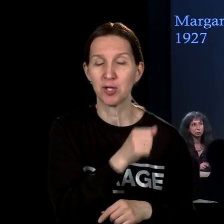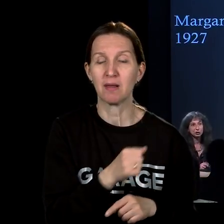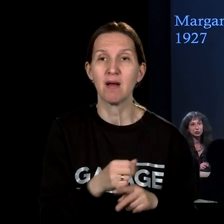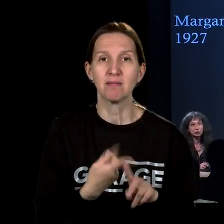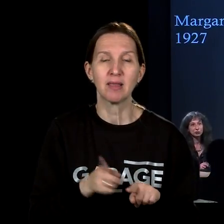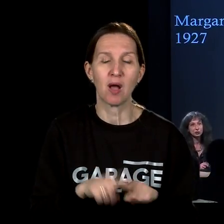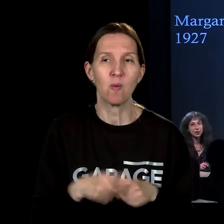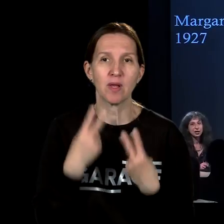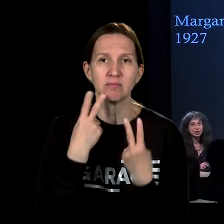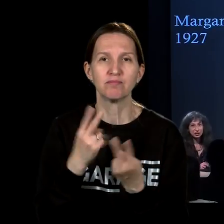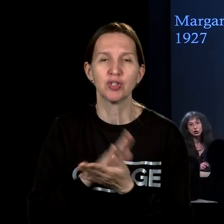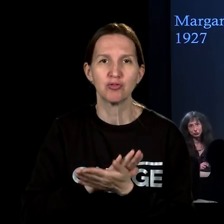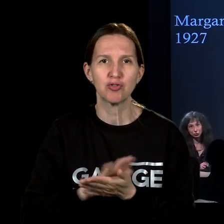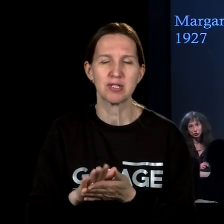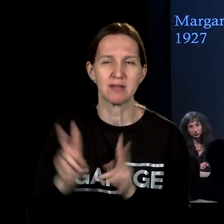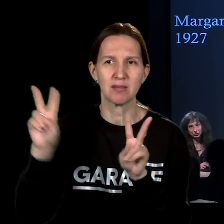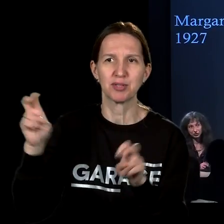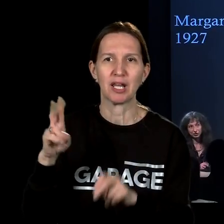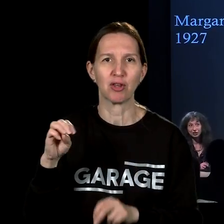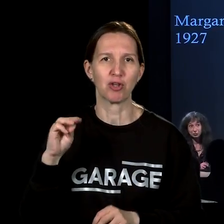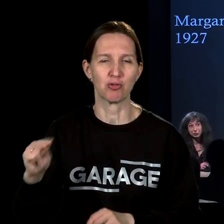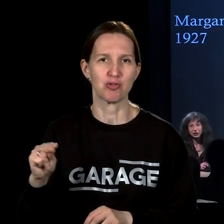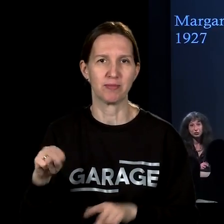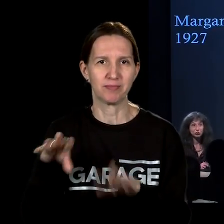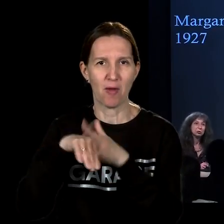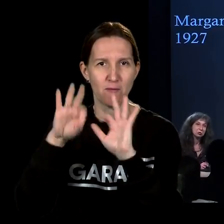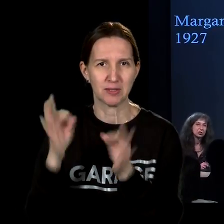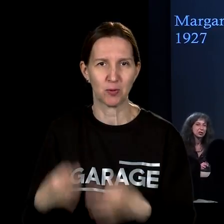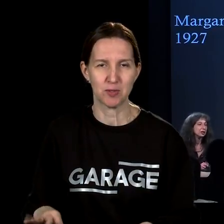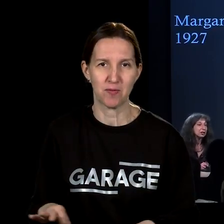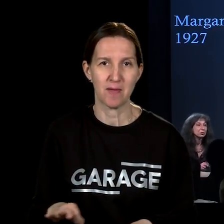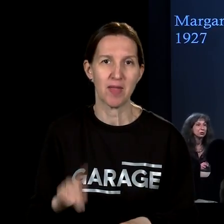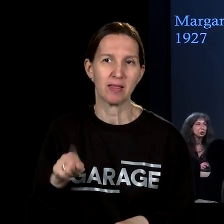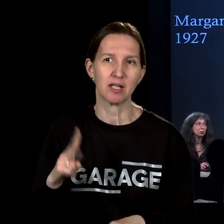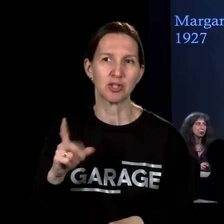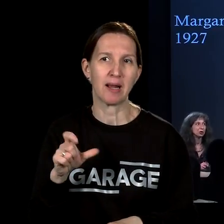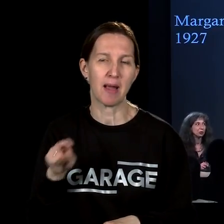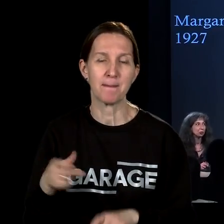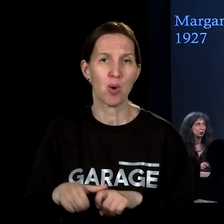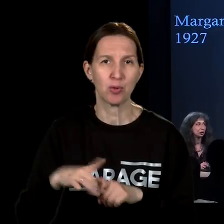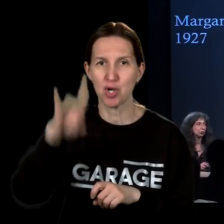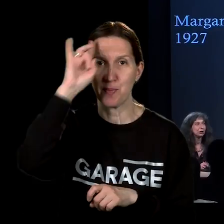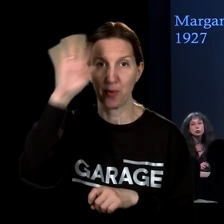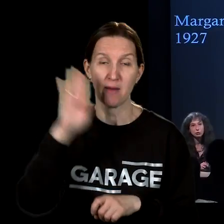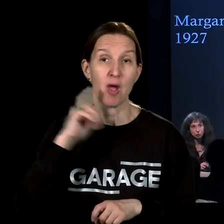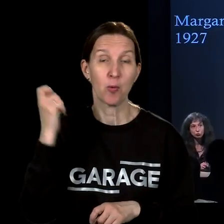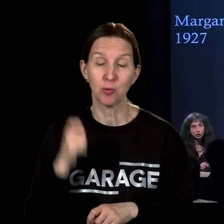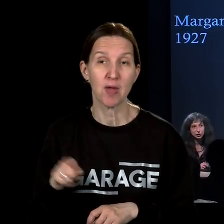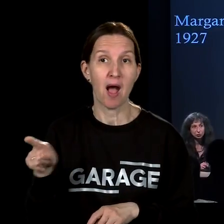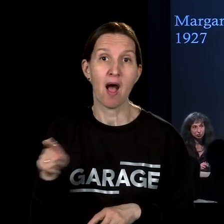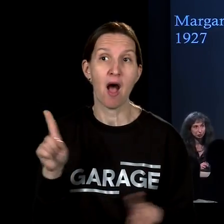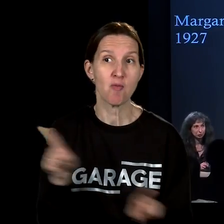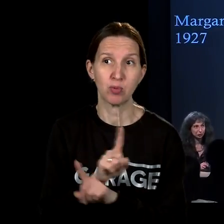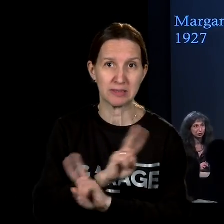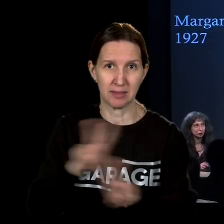чистого, беспримесного китча в искусстве. Или кэмп, ну, даже скорее кэмпа. Очень популярная художница, которой нету ни в одном